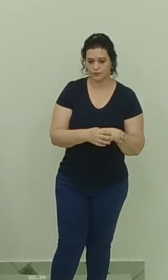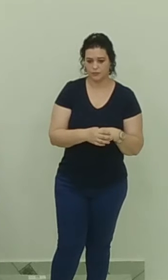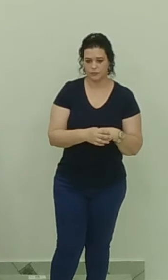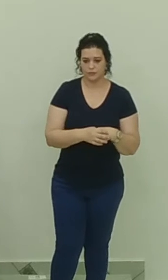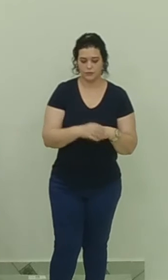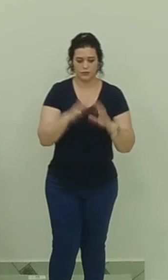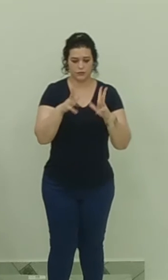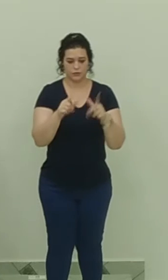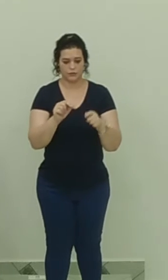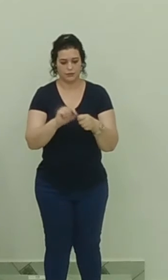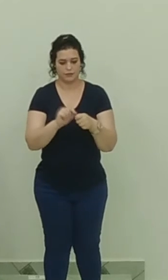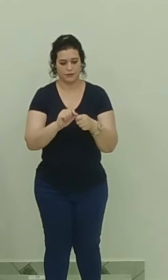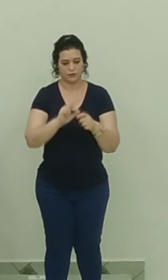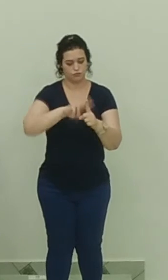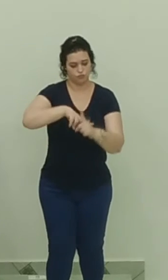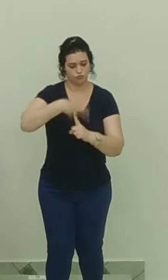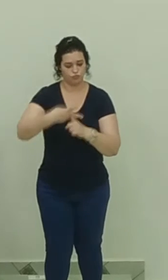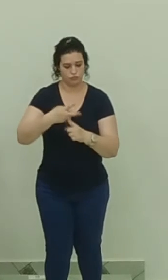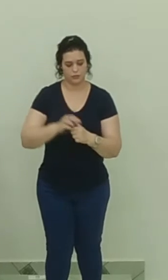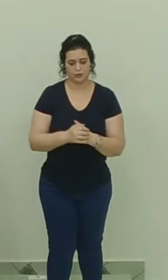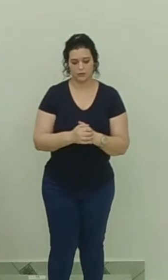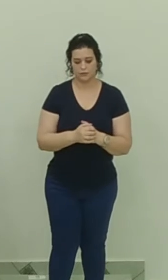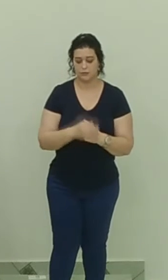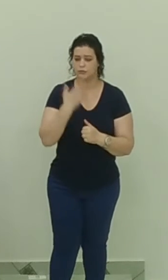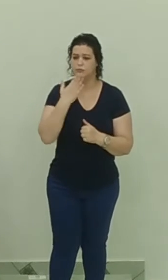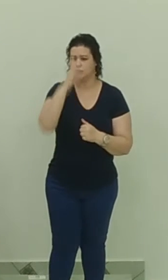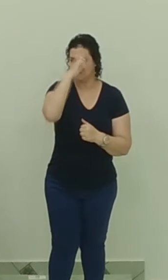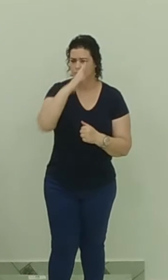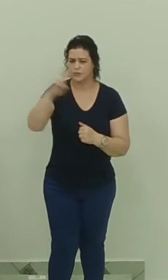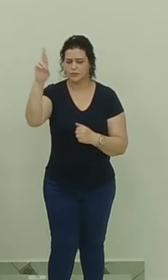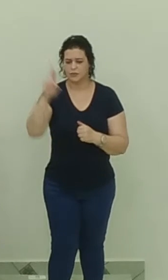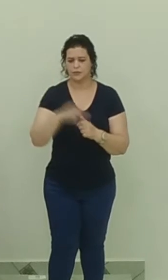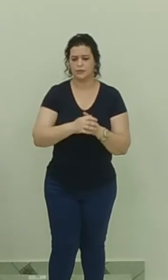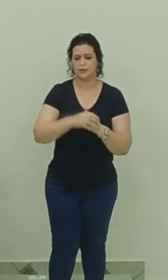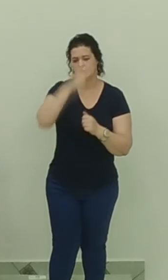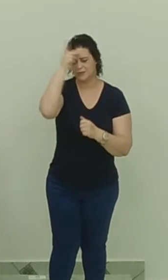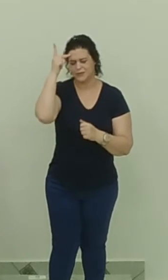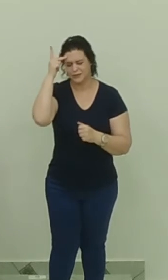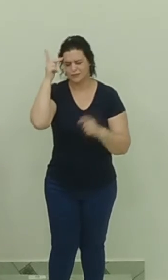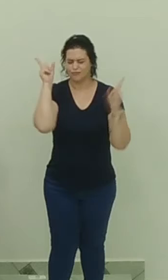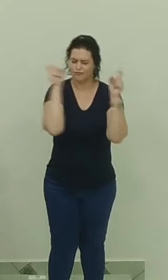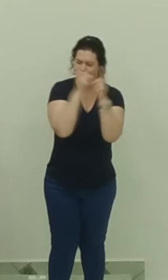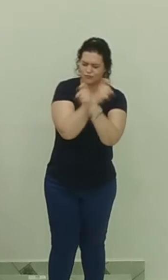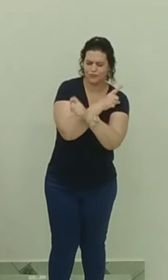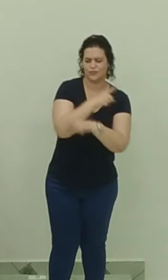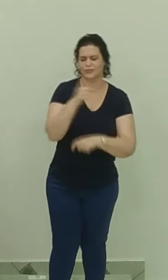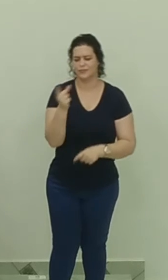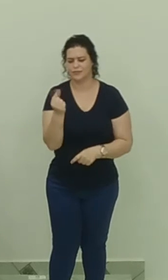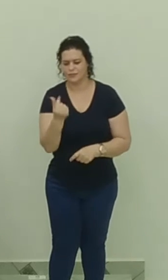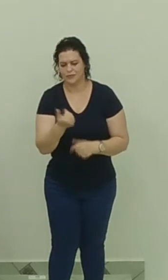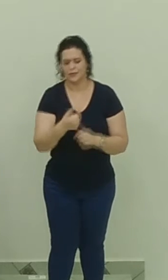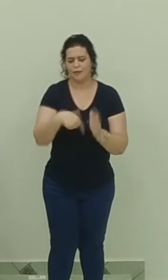multiplicado. Te pedimos, Senhor, que para aqueles que já estavam em dificuldade financeira antes dos